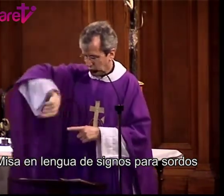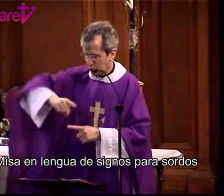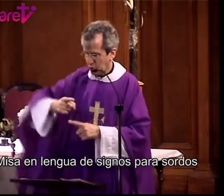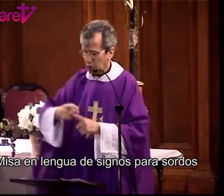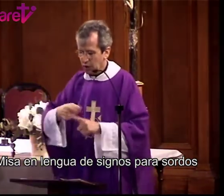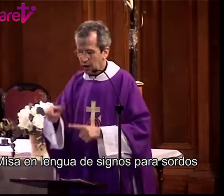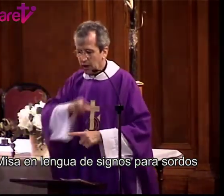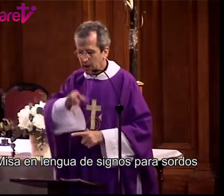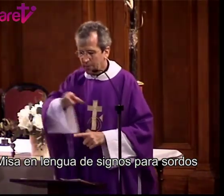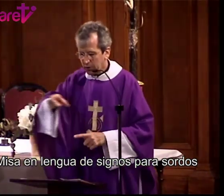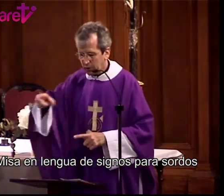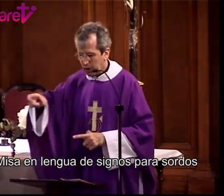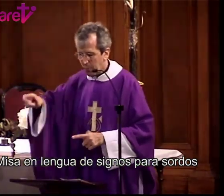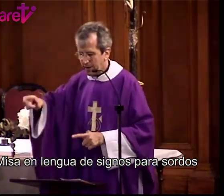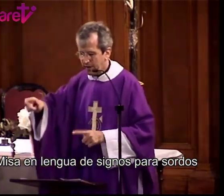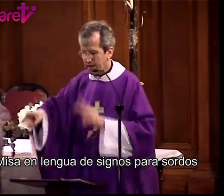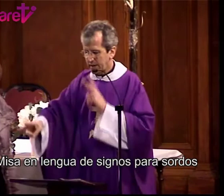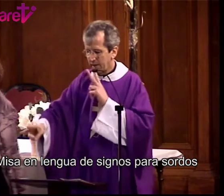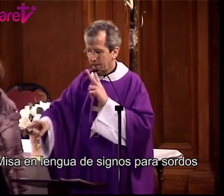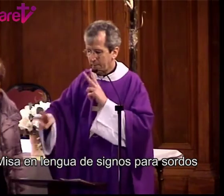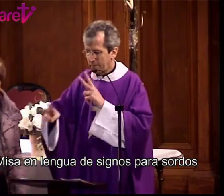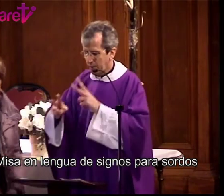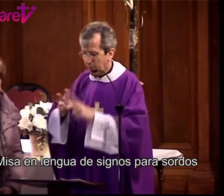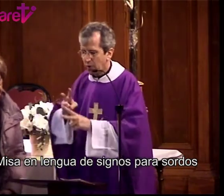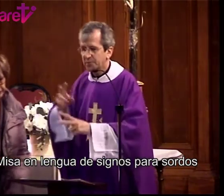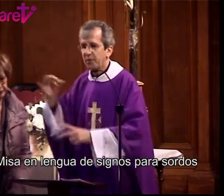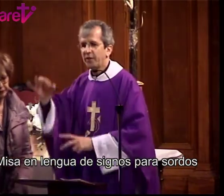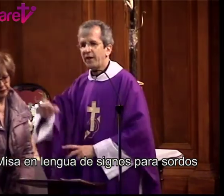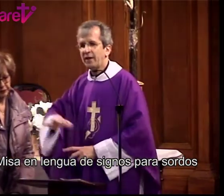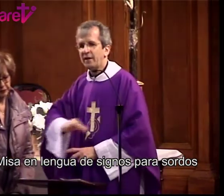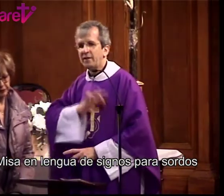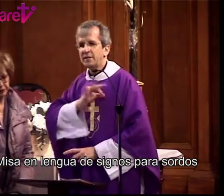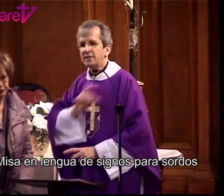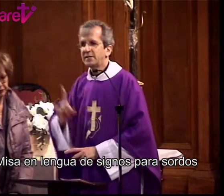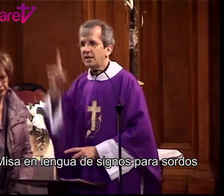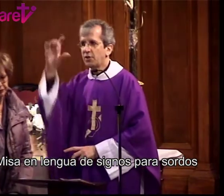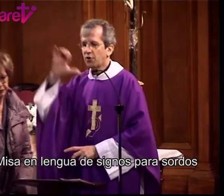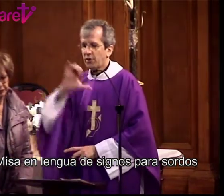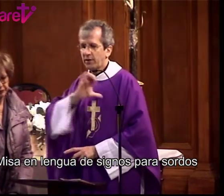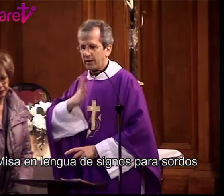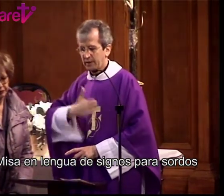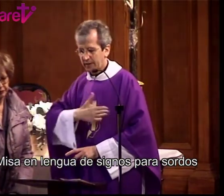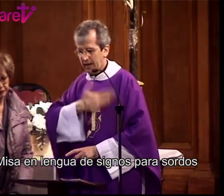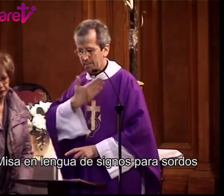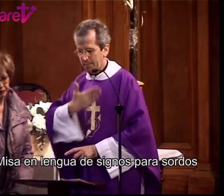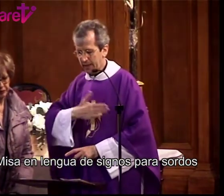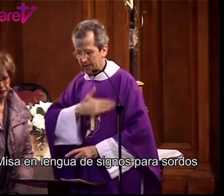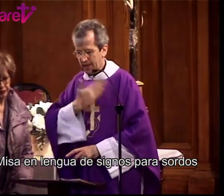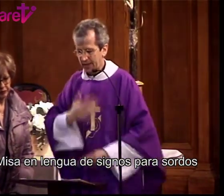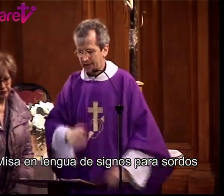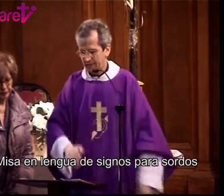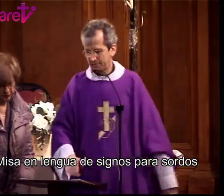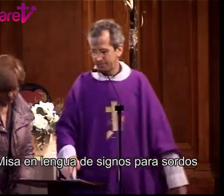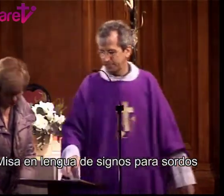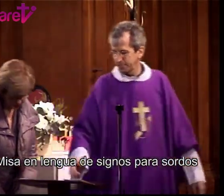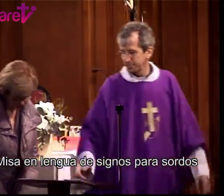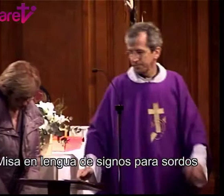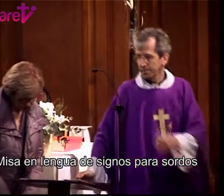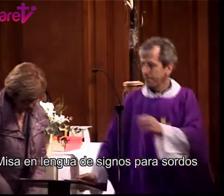nosotros y por toda la humanidad, podemos responder: Señor, ten piedad.